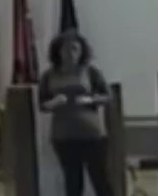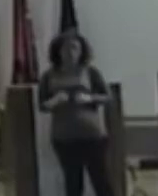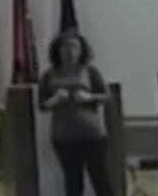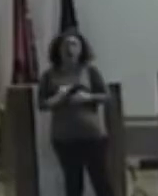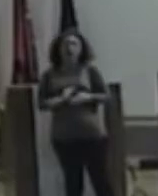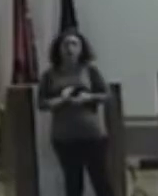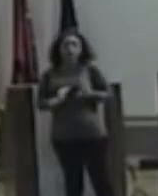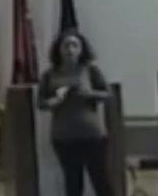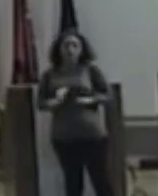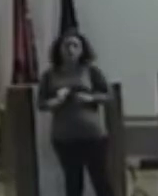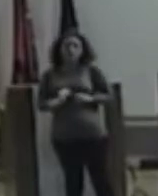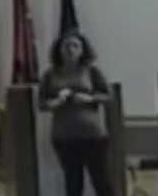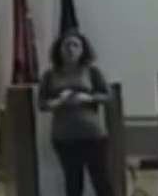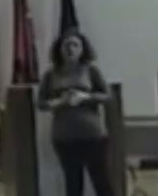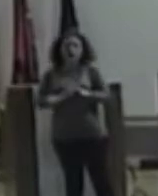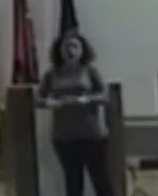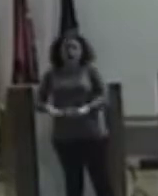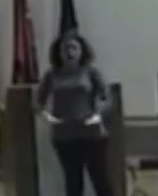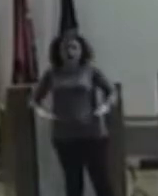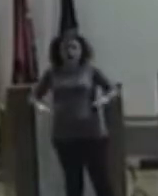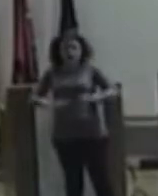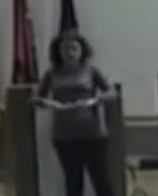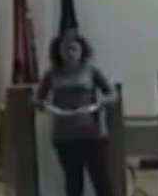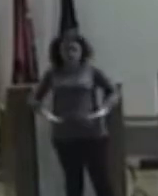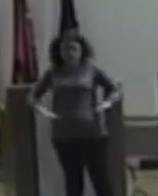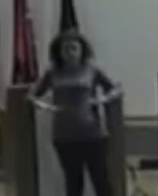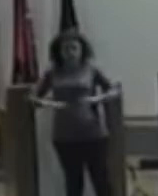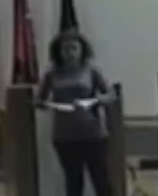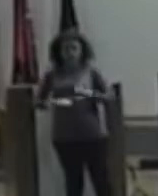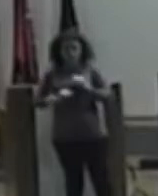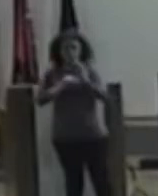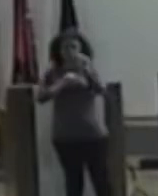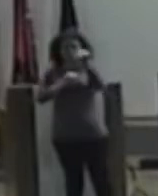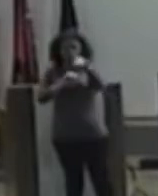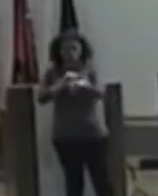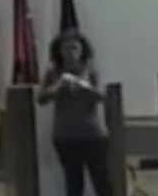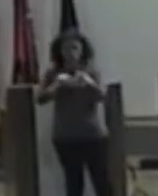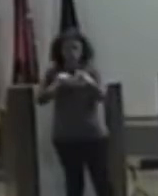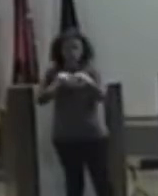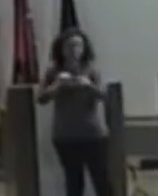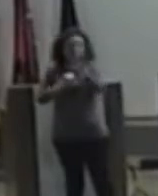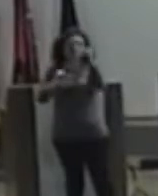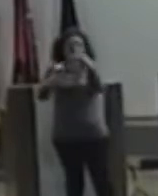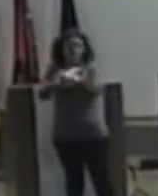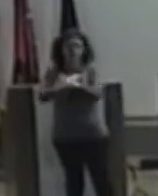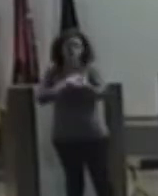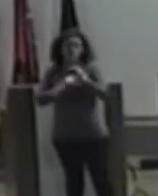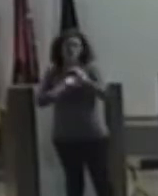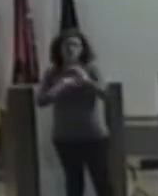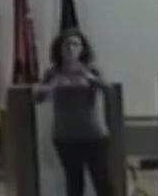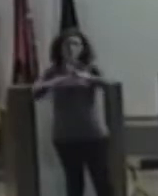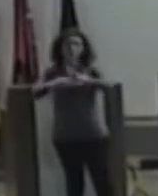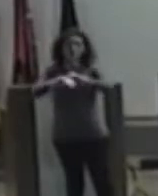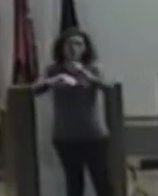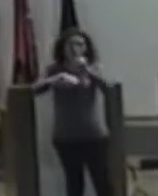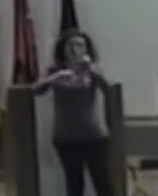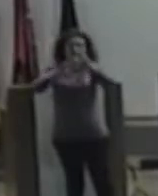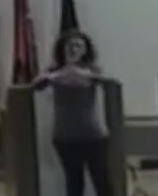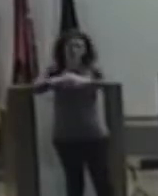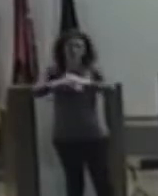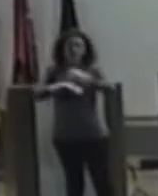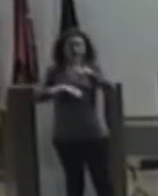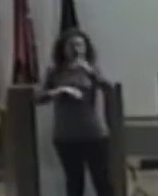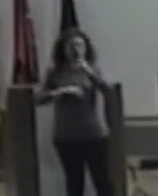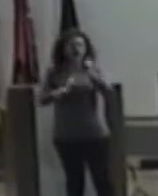lenta de acción prolongada, que evite la hiperglucemia y teniendo que dar algo de hidratos de carbono en mitad de la noche. Esto, bueno,